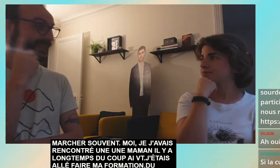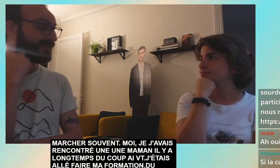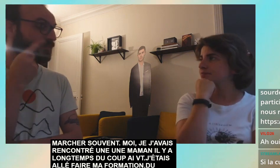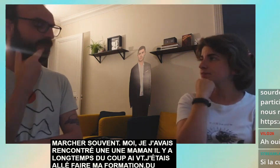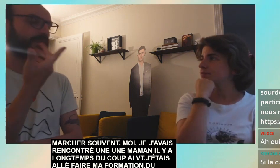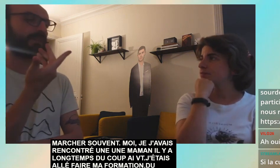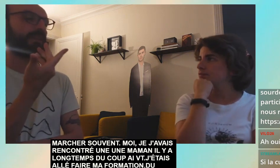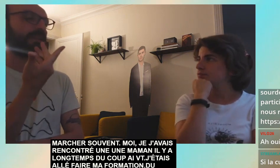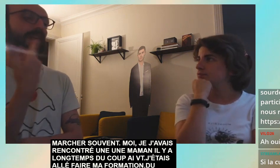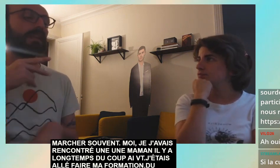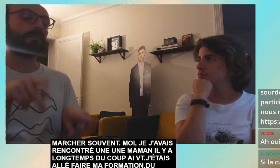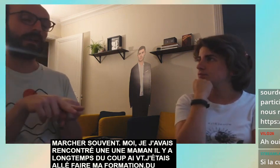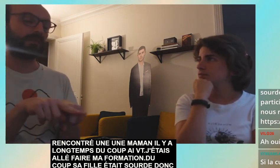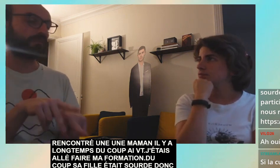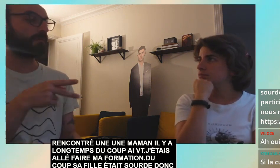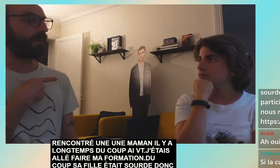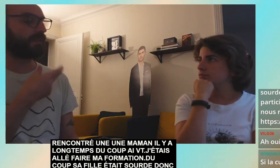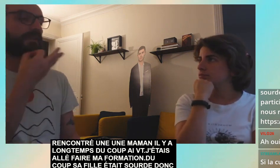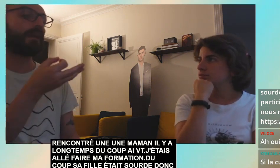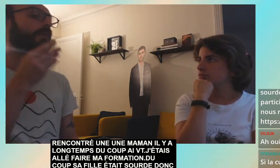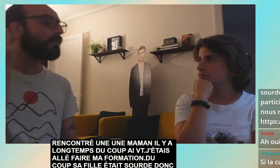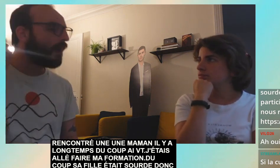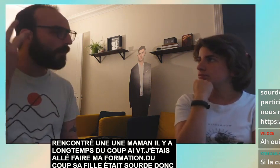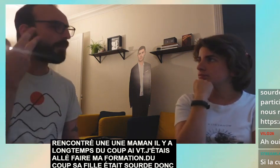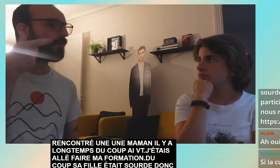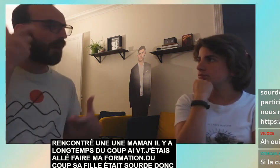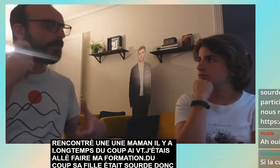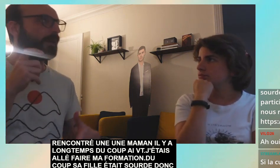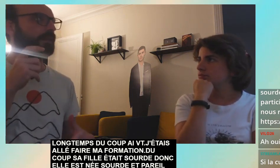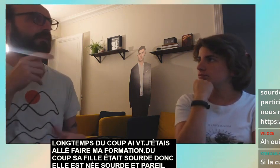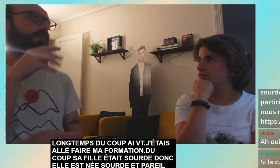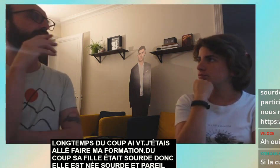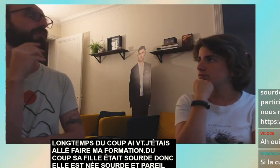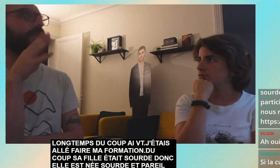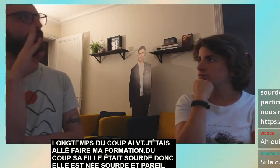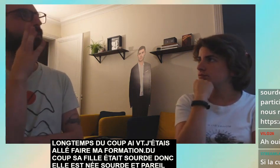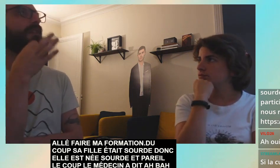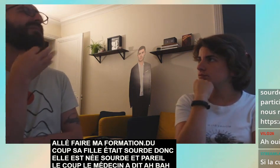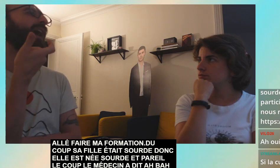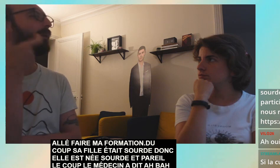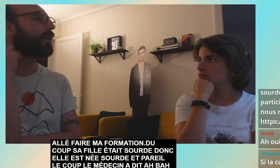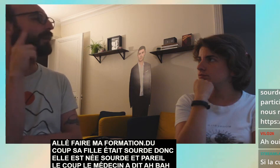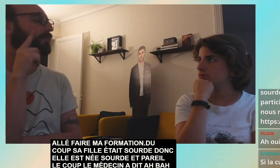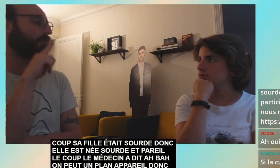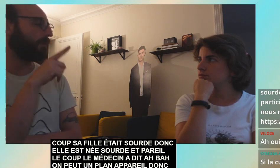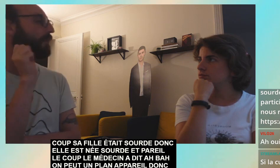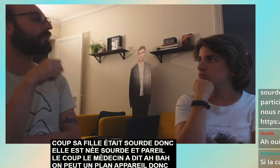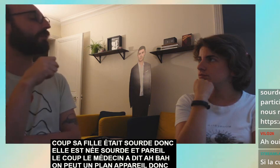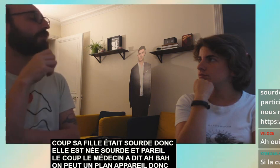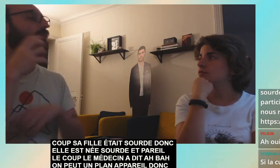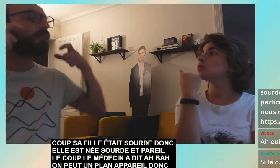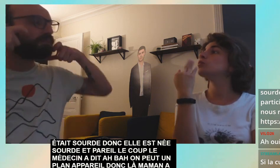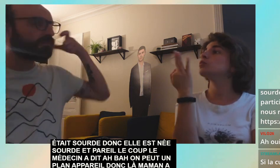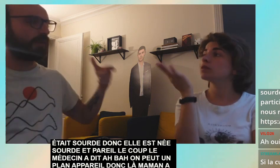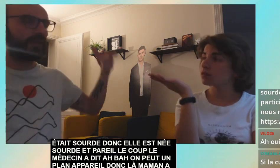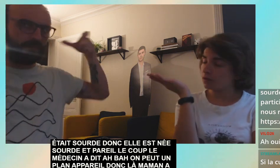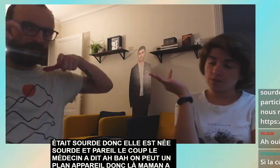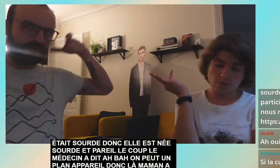née sourde. Et pareil, du coup, le médecin a dit, on peut implant appareil. Donc la maman a dit, appareil, pourquoi pas, parce qu'elle peut les prendre, les